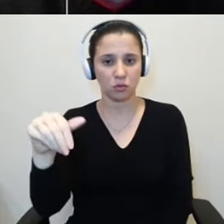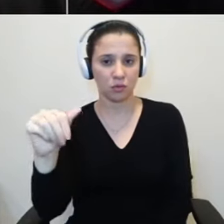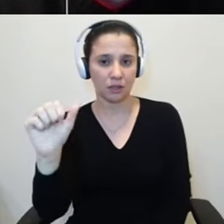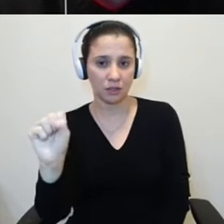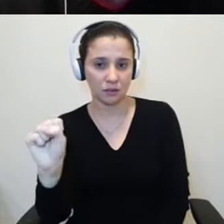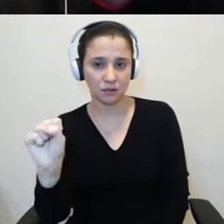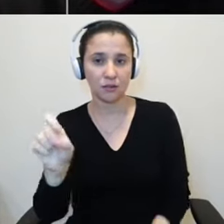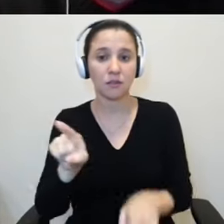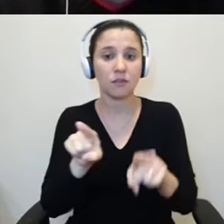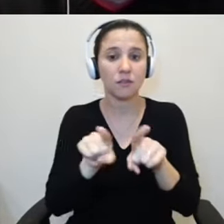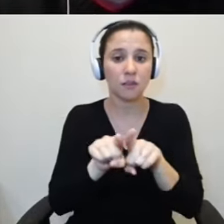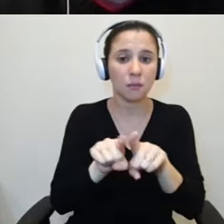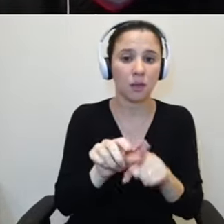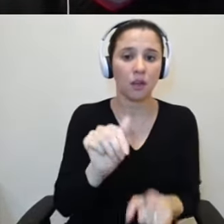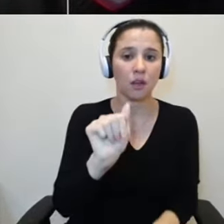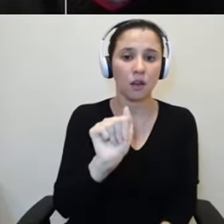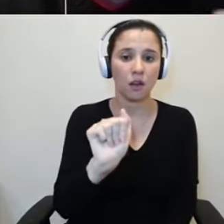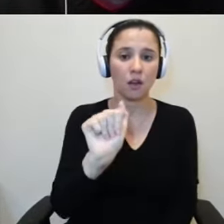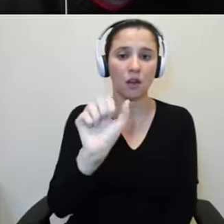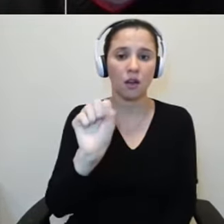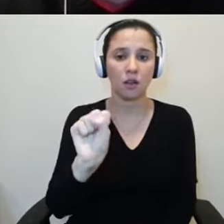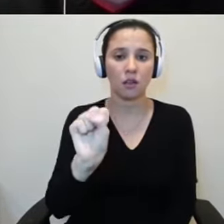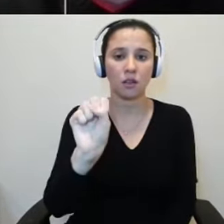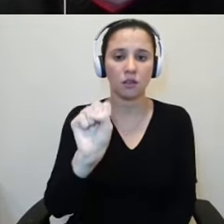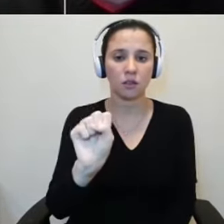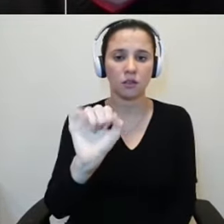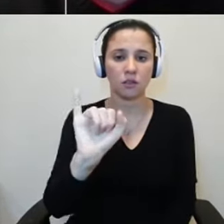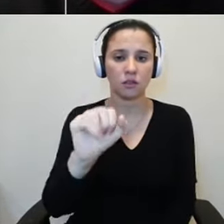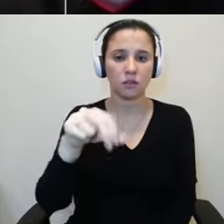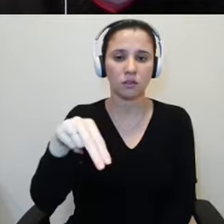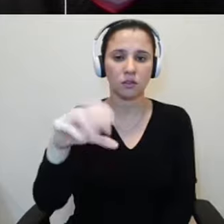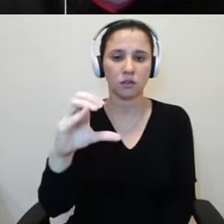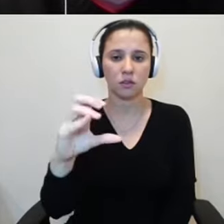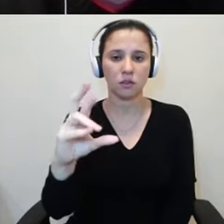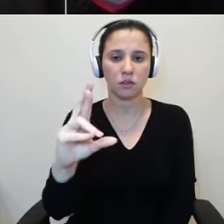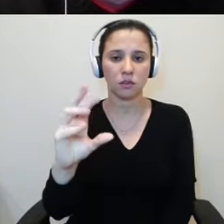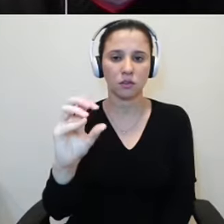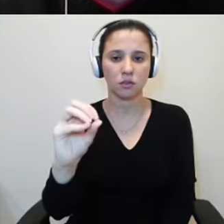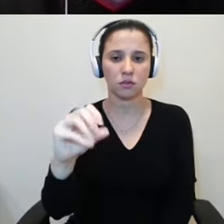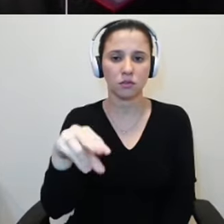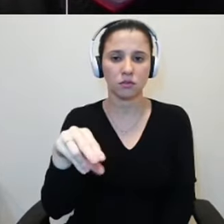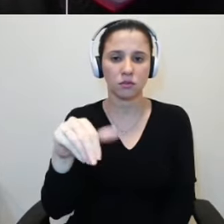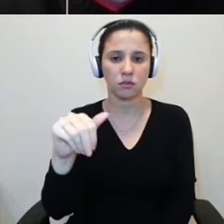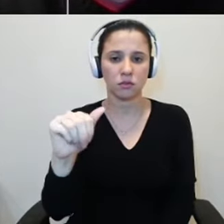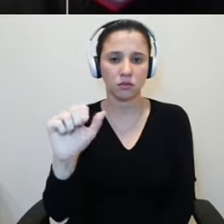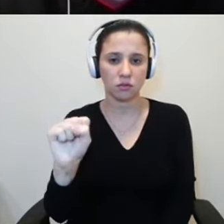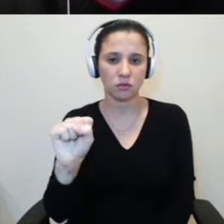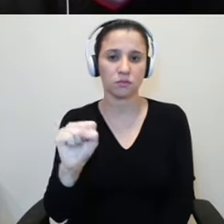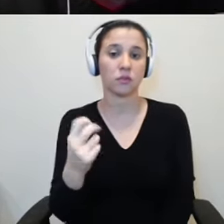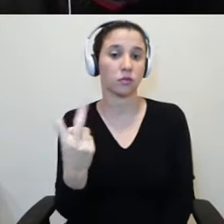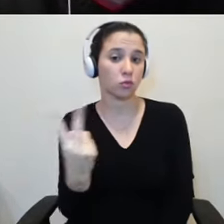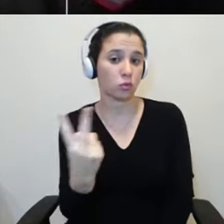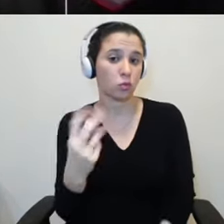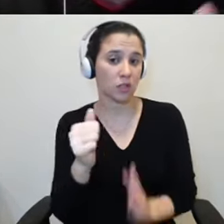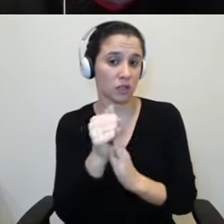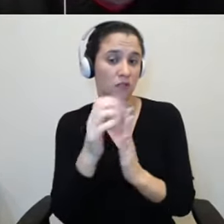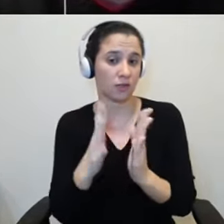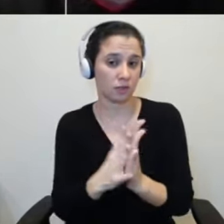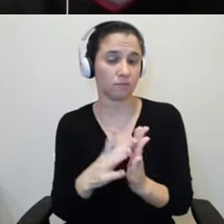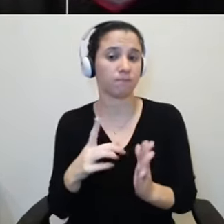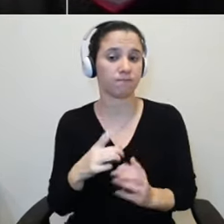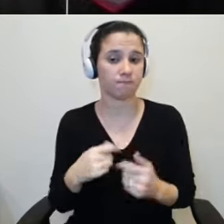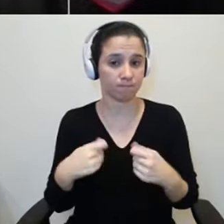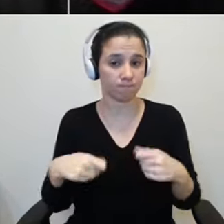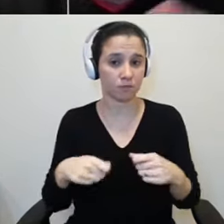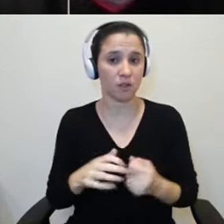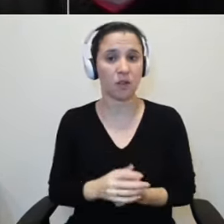ali para passar os conteúdos. Então, é necessário e importante vocês terem acesso. Mas, claro, a presença,